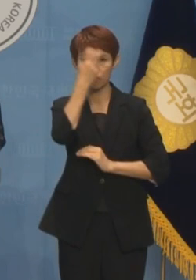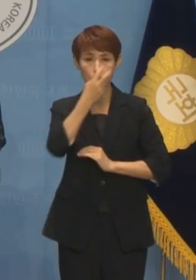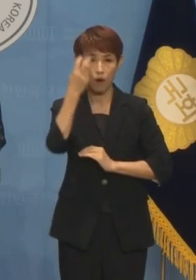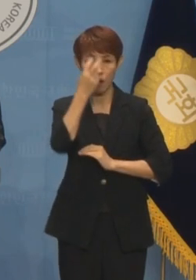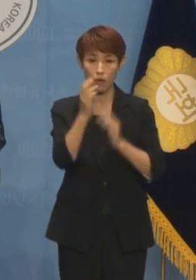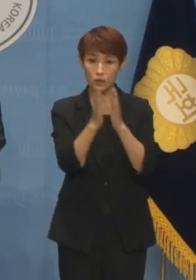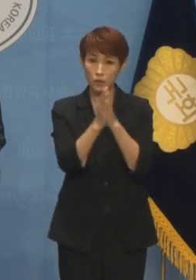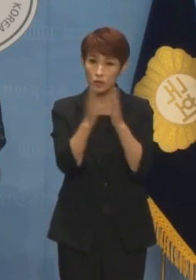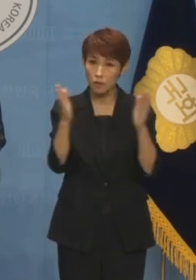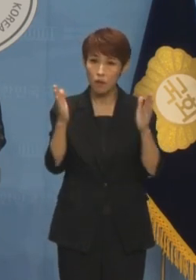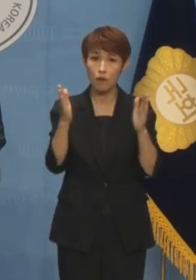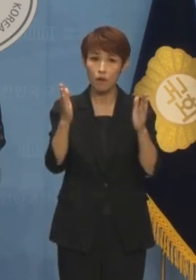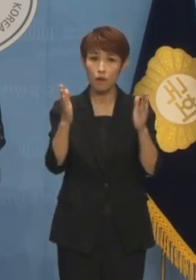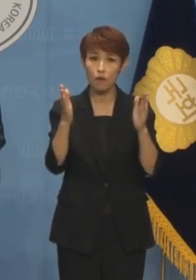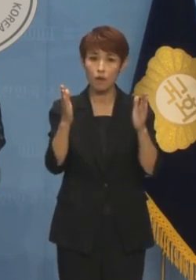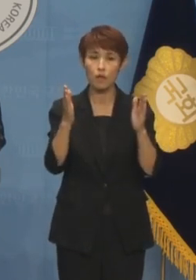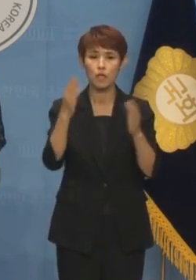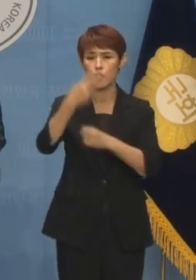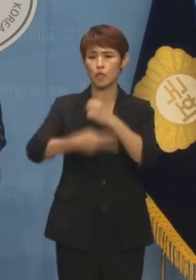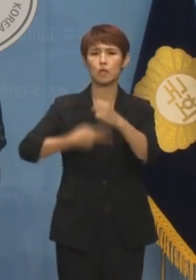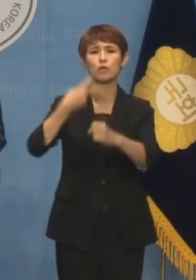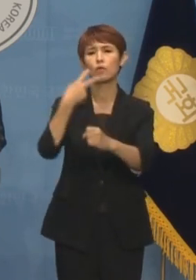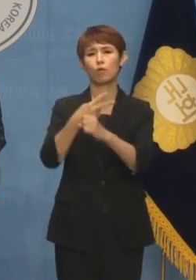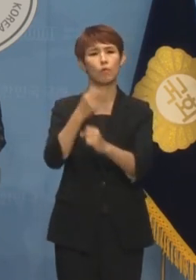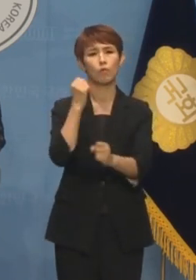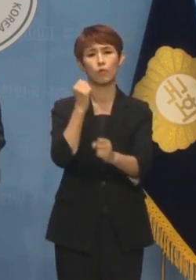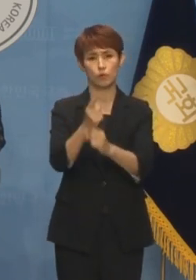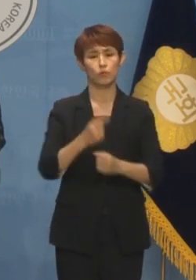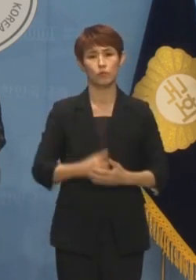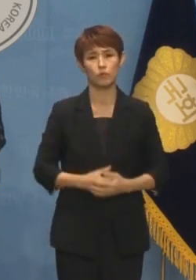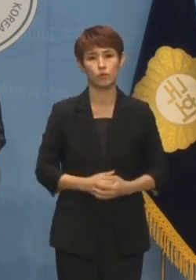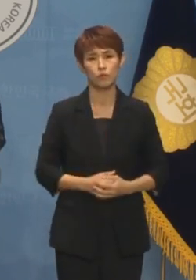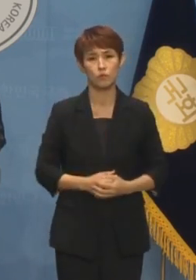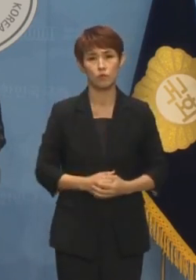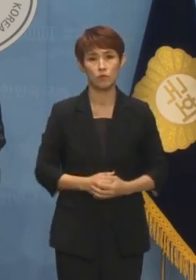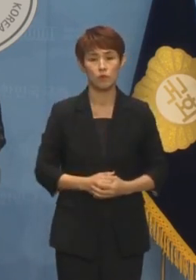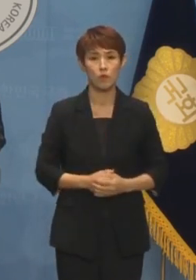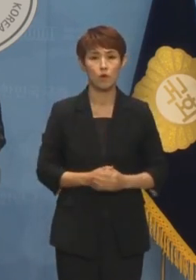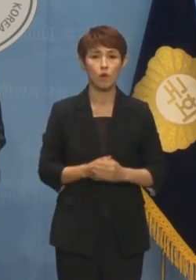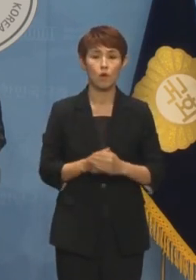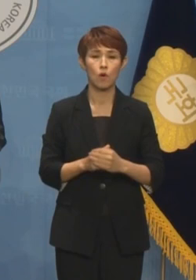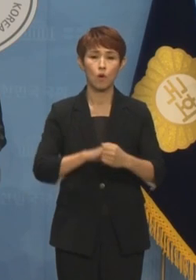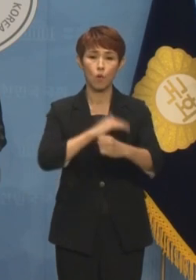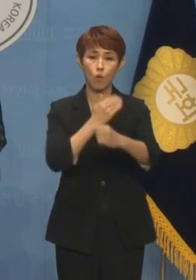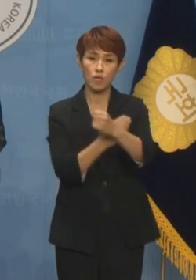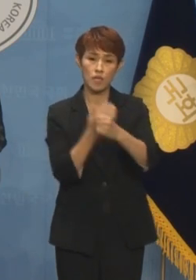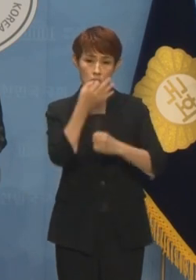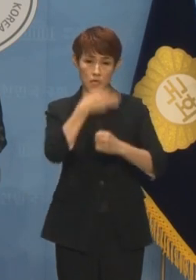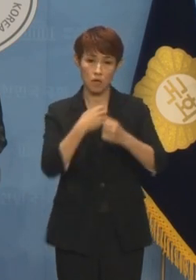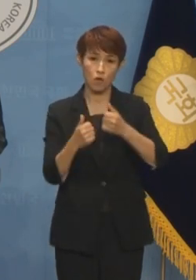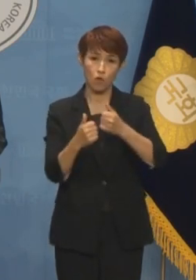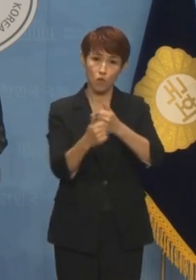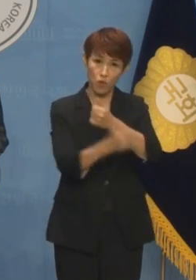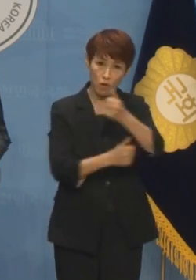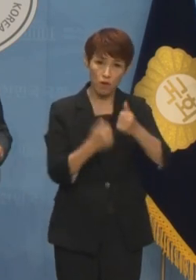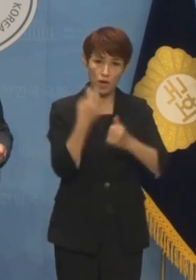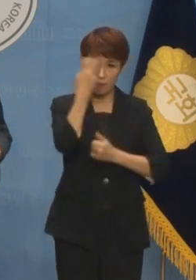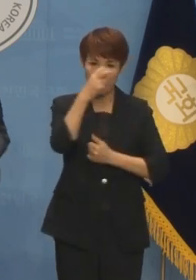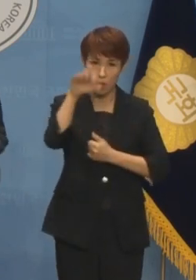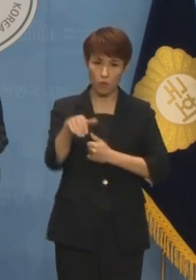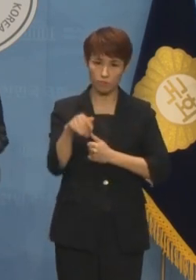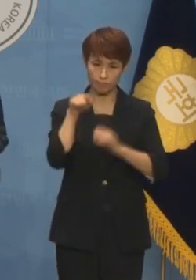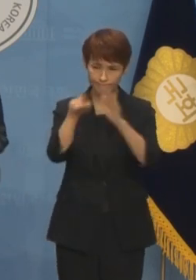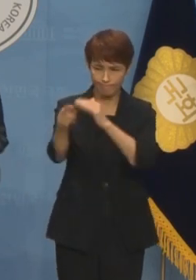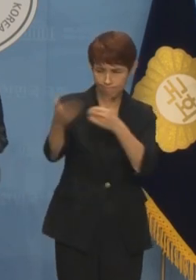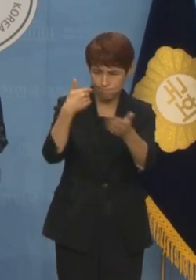지 벌써 2년에 가까운 시간이 흘렀습니다. 권익위와 감사원을 수차례